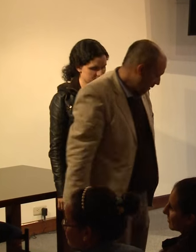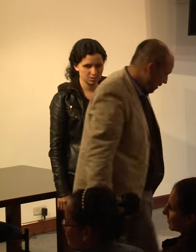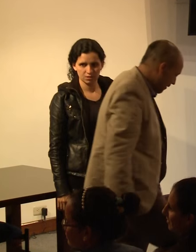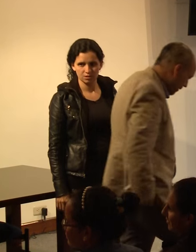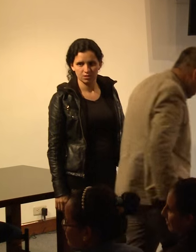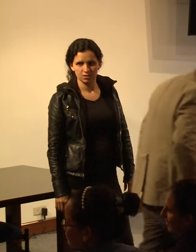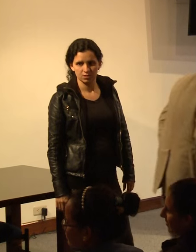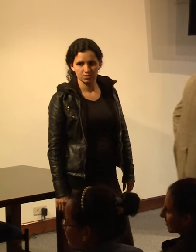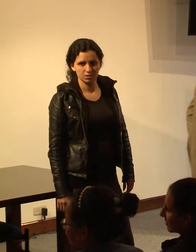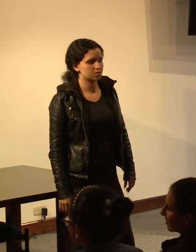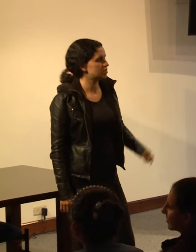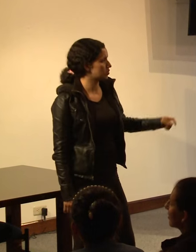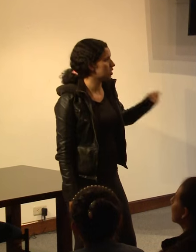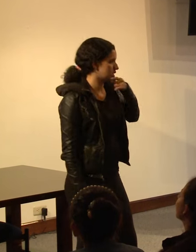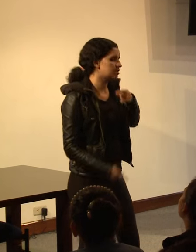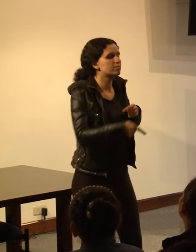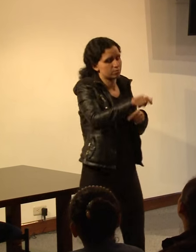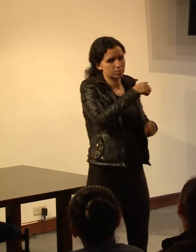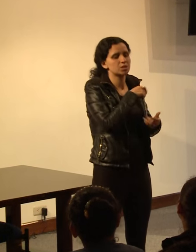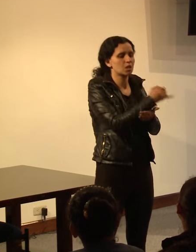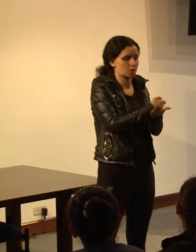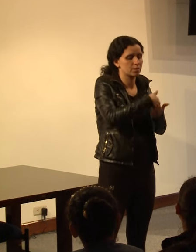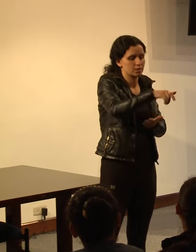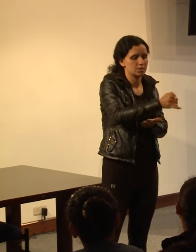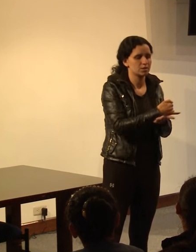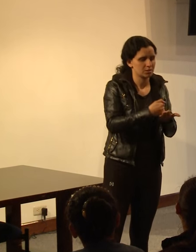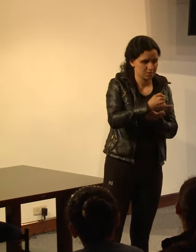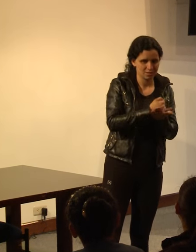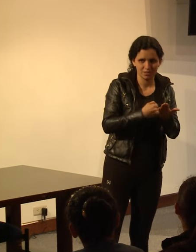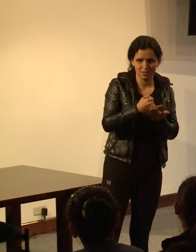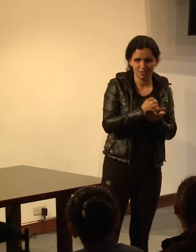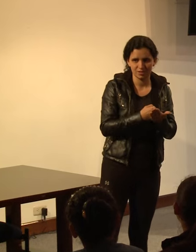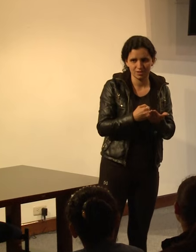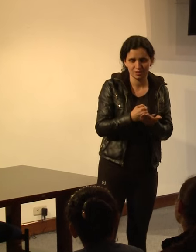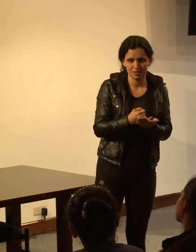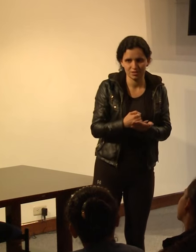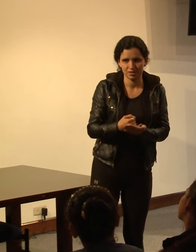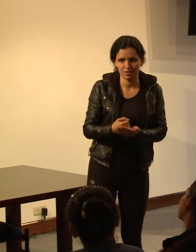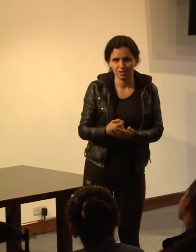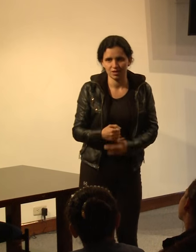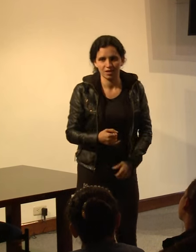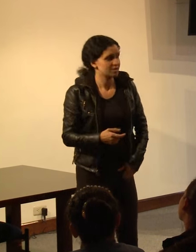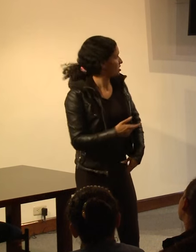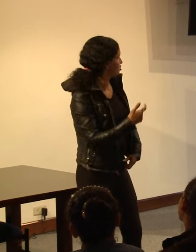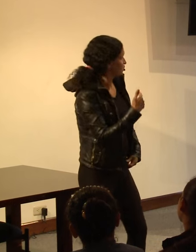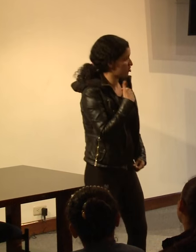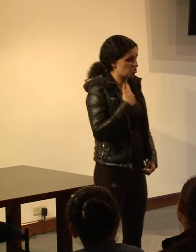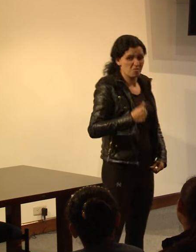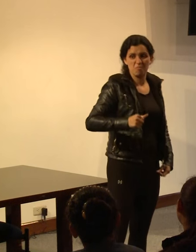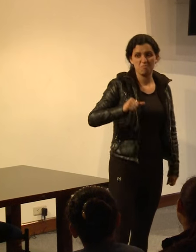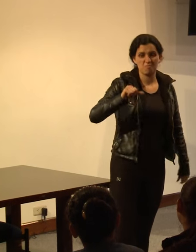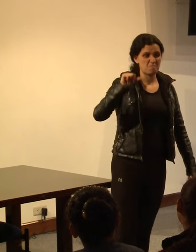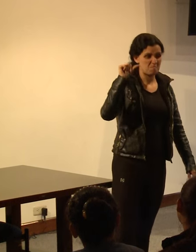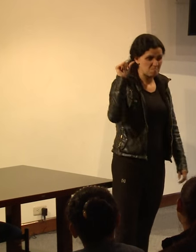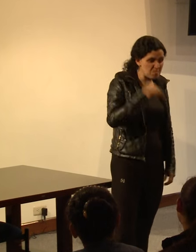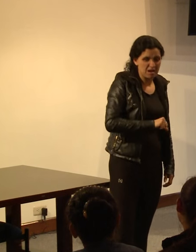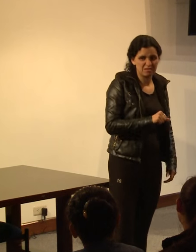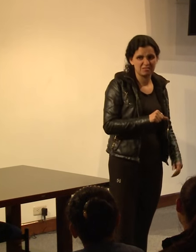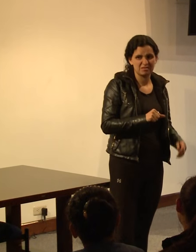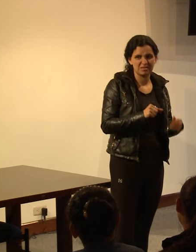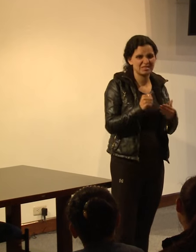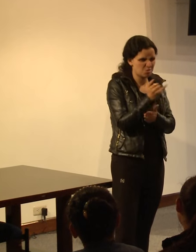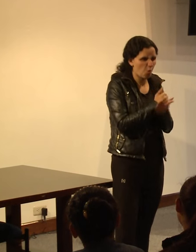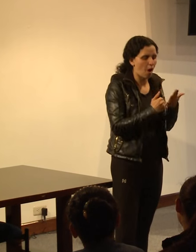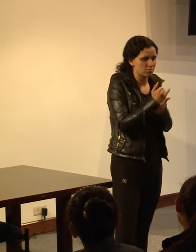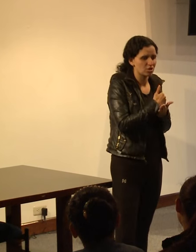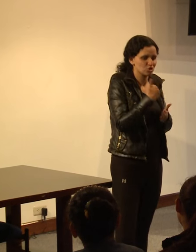Y es que cuando las hiciste dibujar, tú les recalcas, yo no soy buen dibujante, soy pintor. Y eso